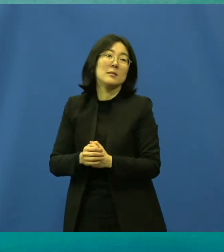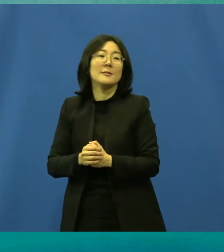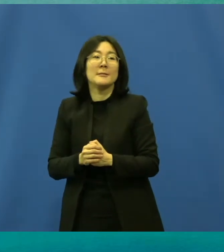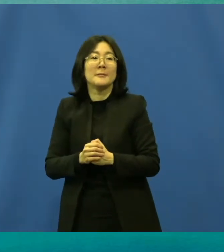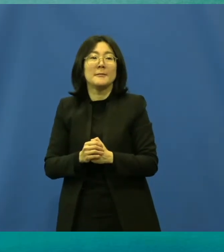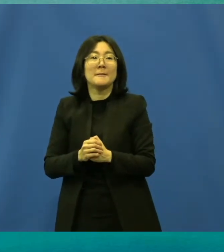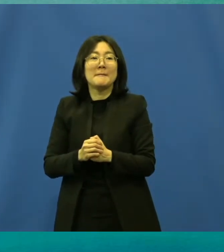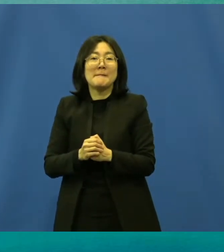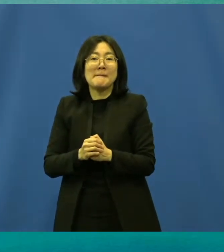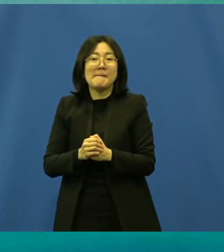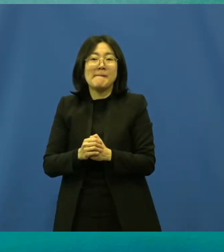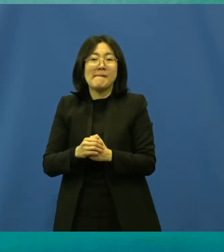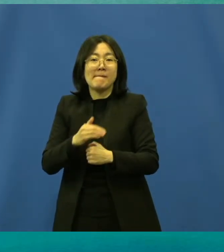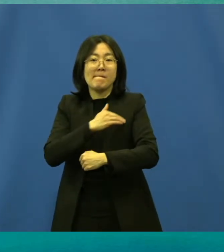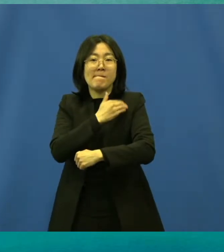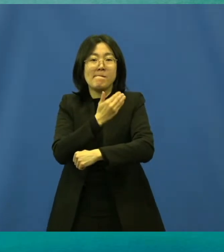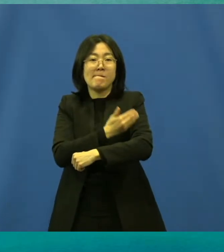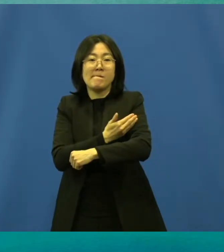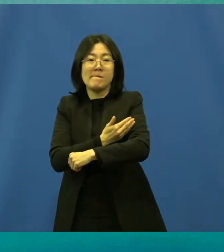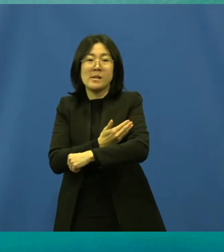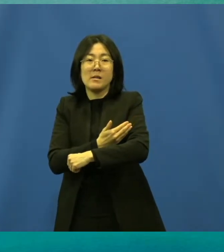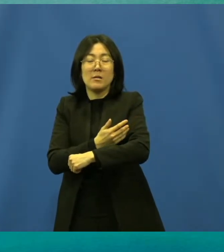이상의 그 이상입니다.